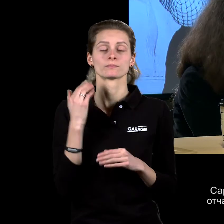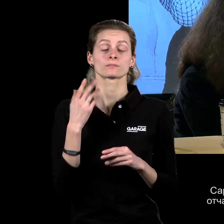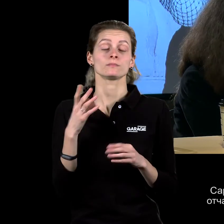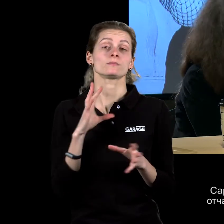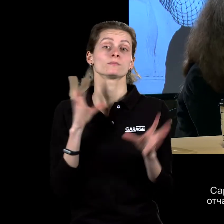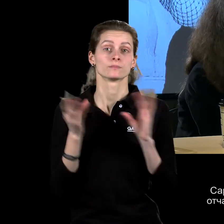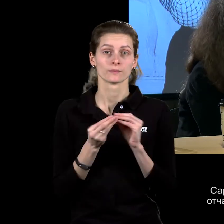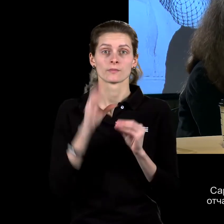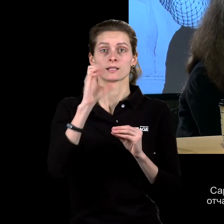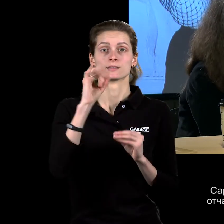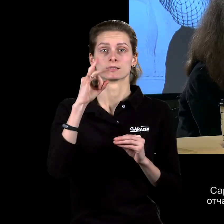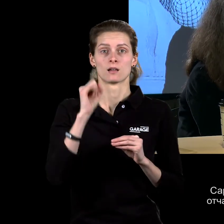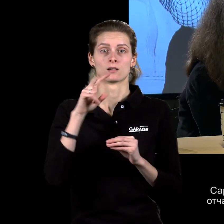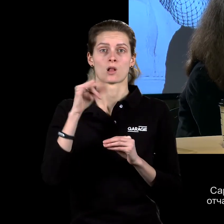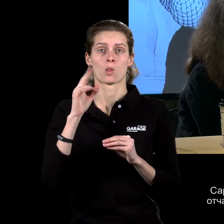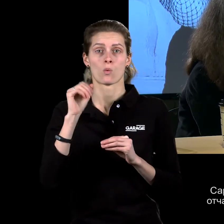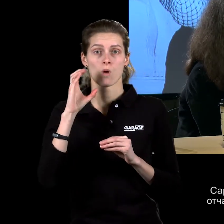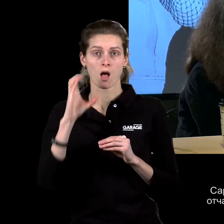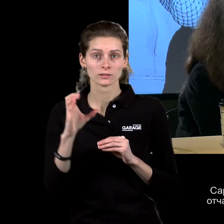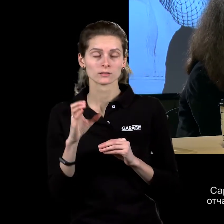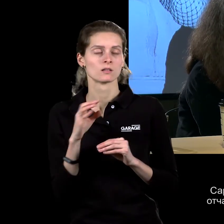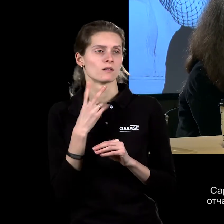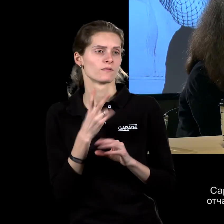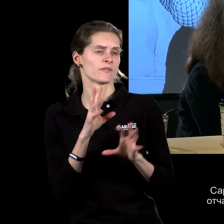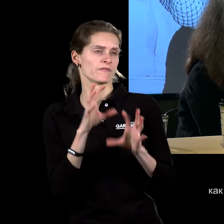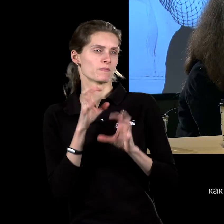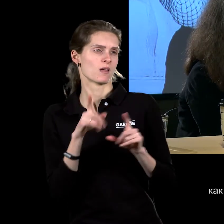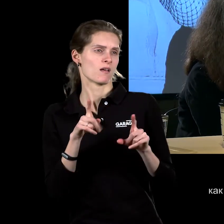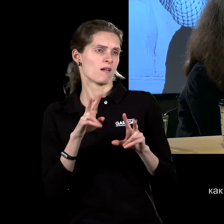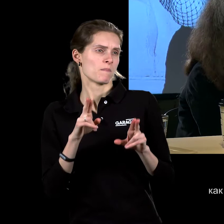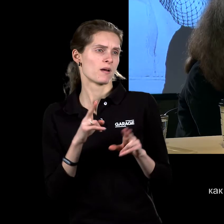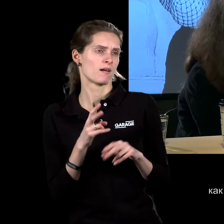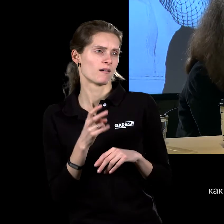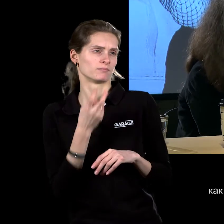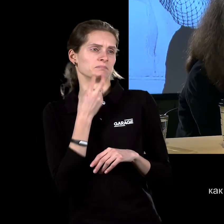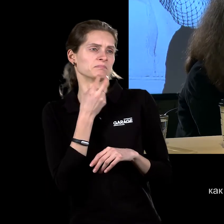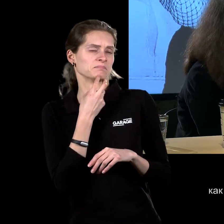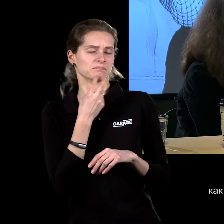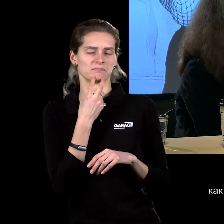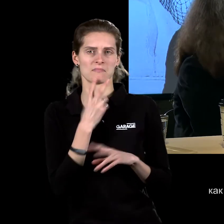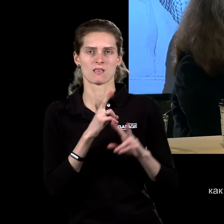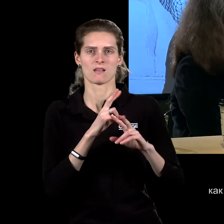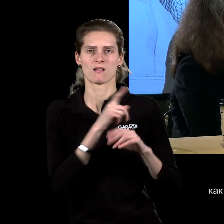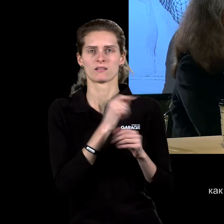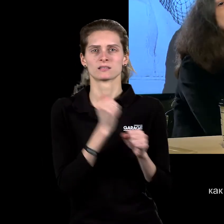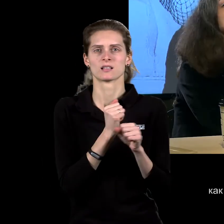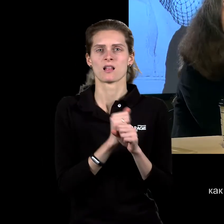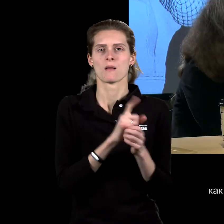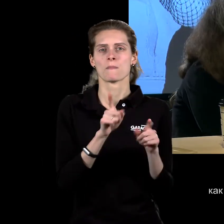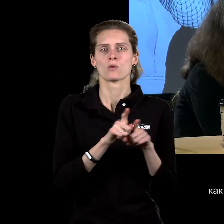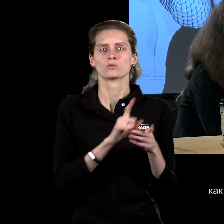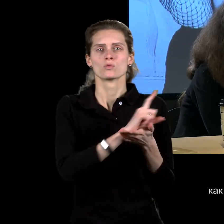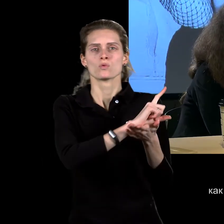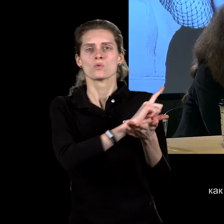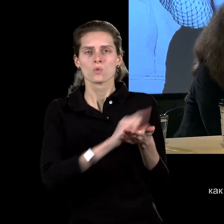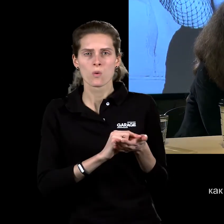после Эвы Гессе будет действительно отчасти восприниматься как пародийный персонаж, как пародия достаточно жесткая. Но, тем не менее,